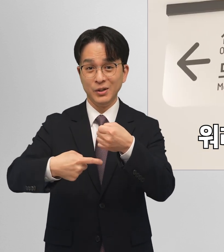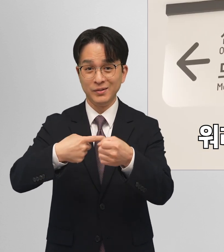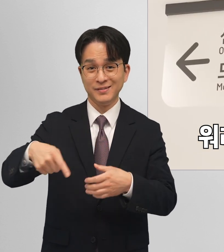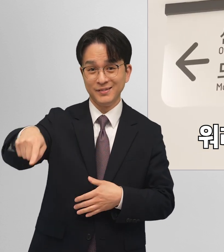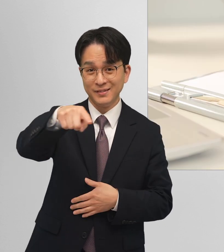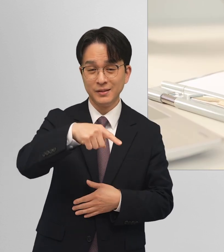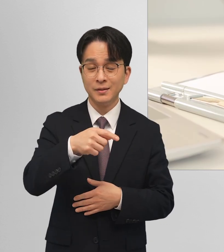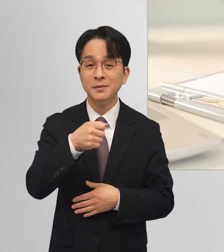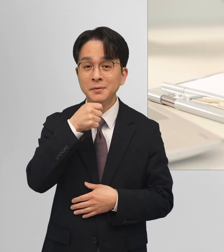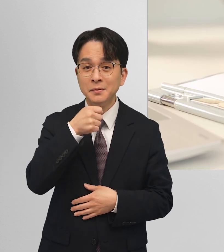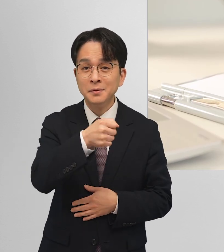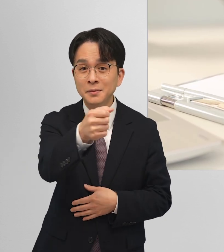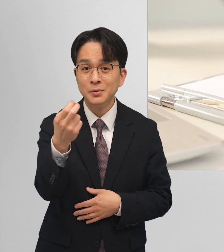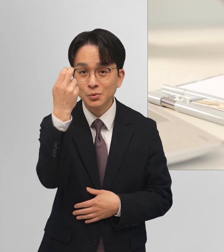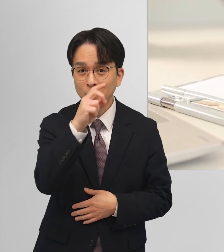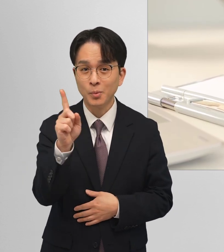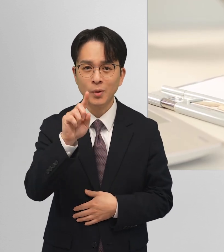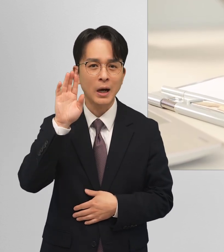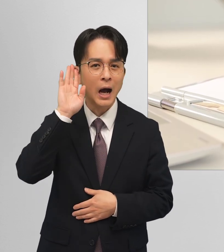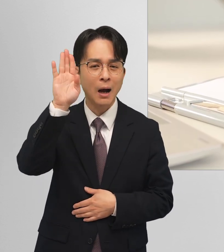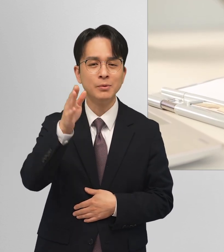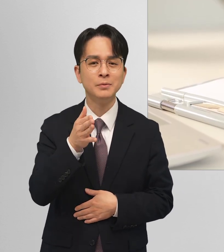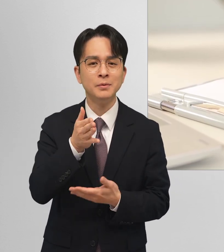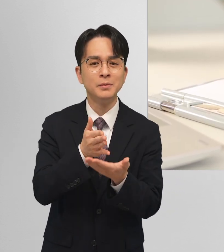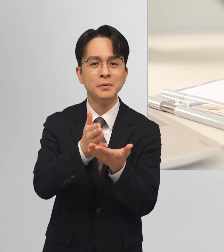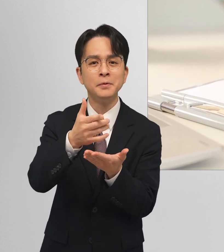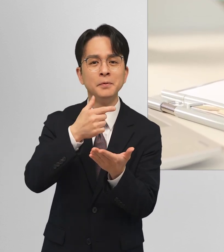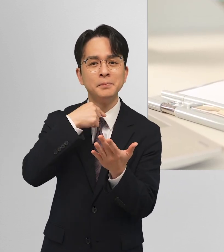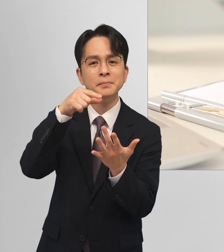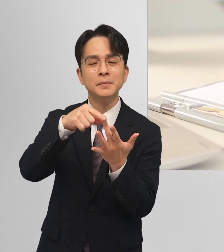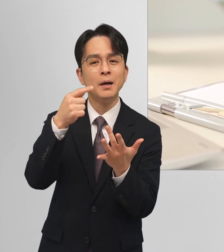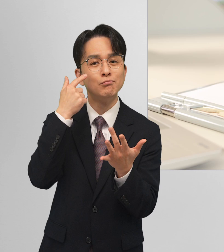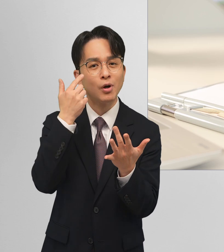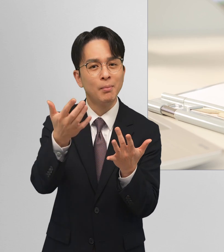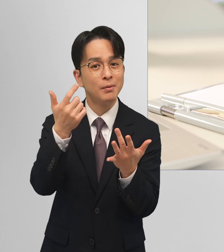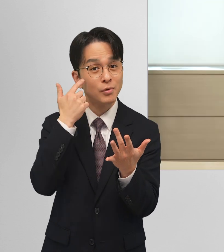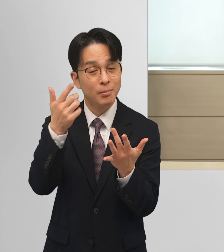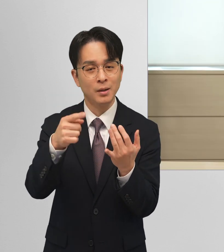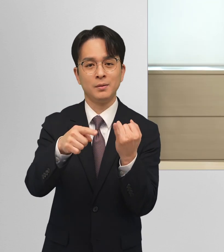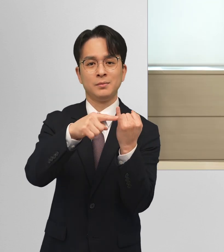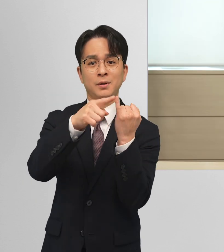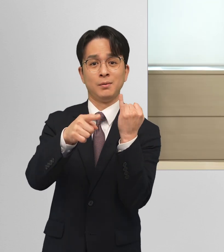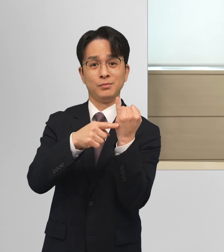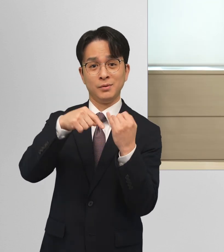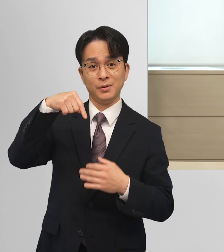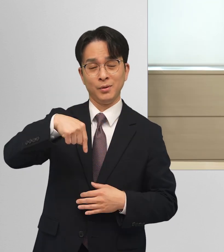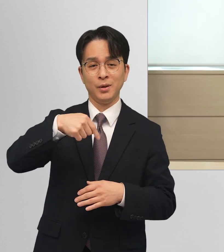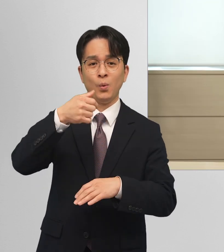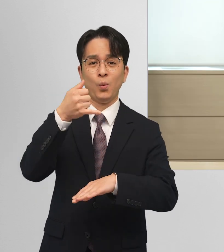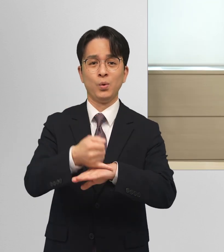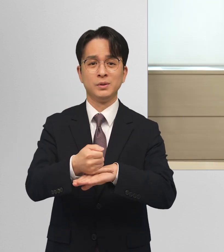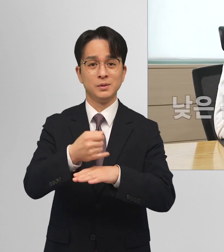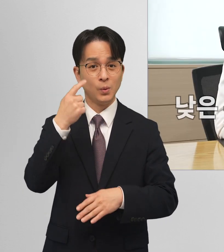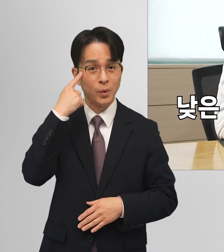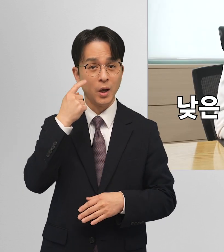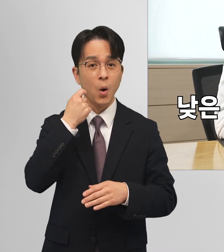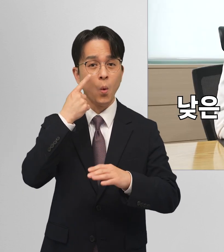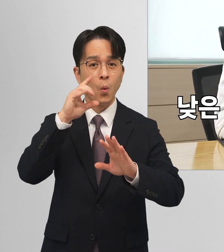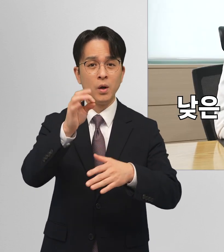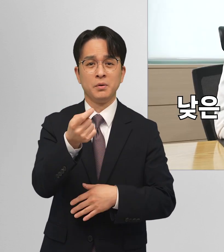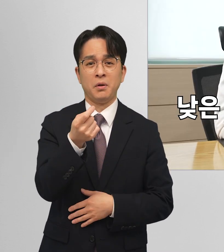중에 하나입니다. 진로를 선택하는 의사들을 대상으로 해서 설문조사를 하였습니다. 산부인과를 선택하지 않는 이유가